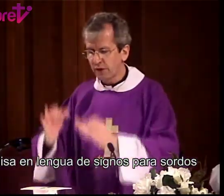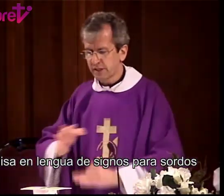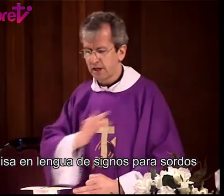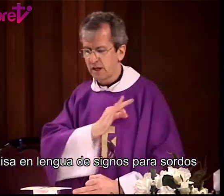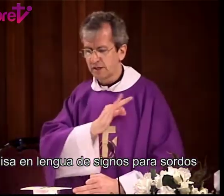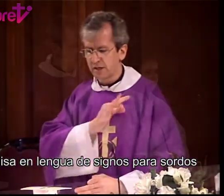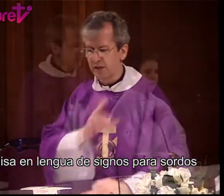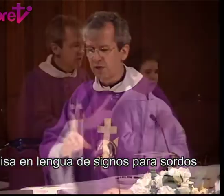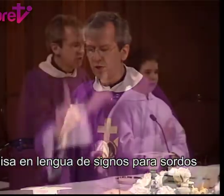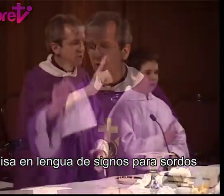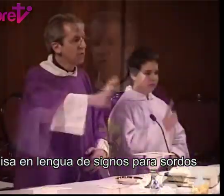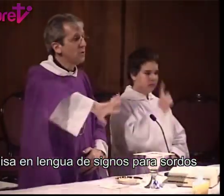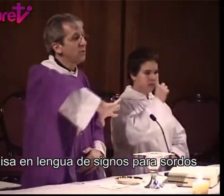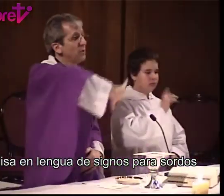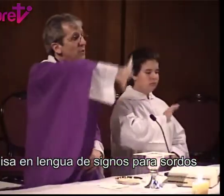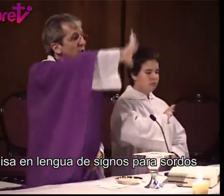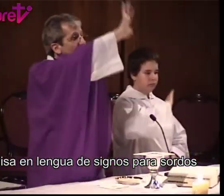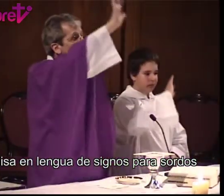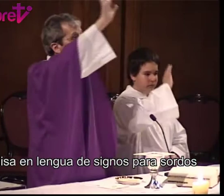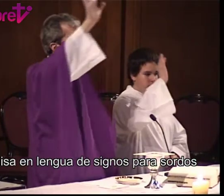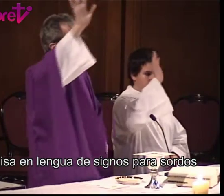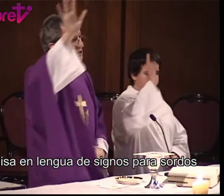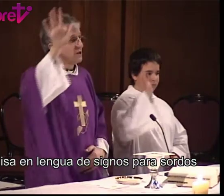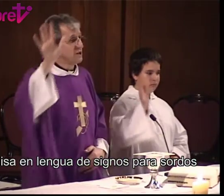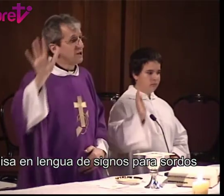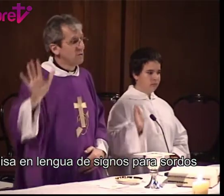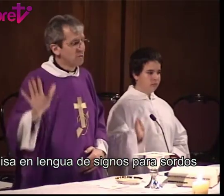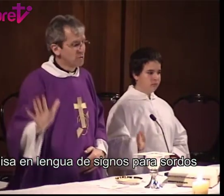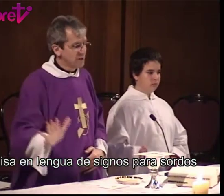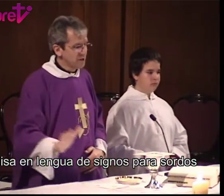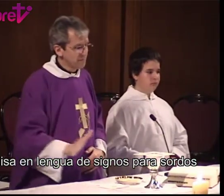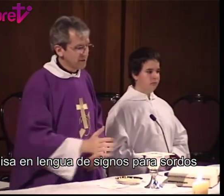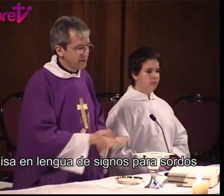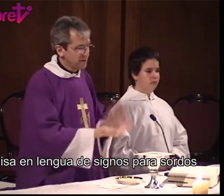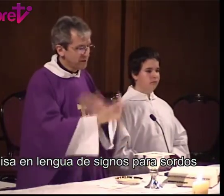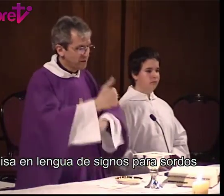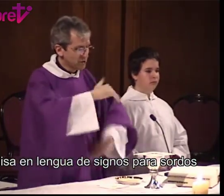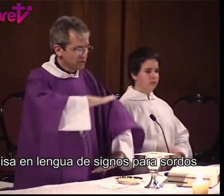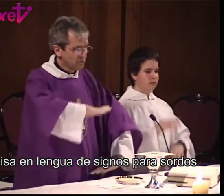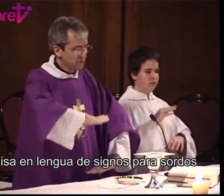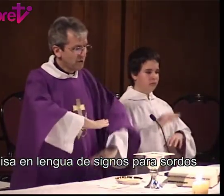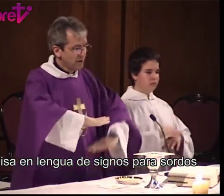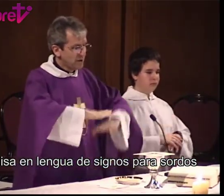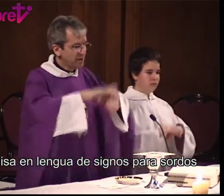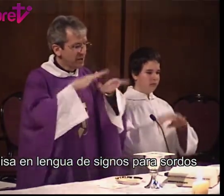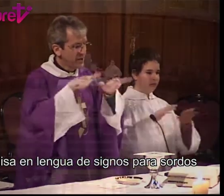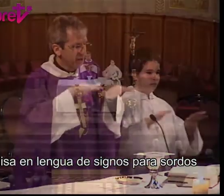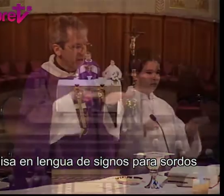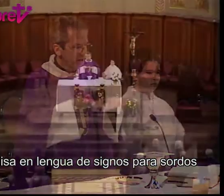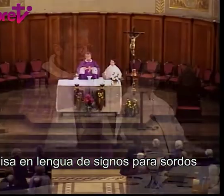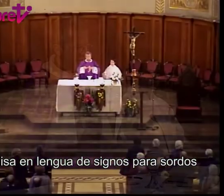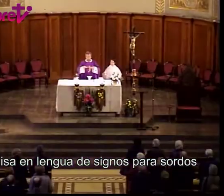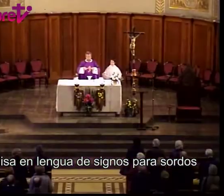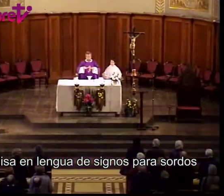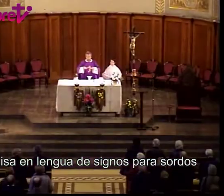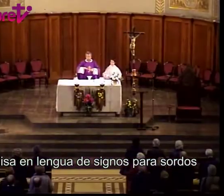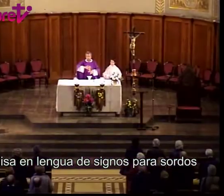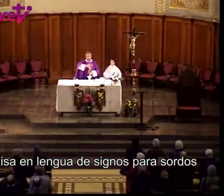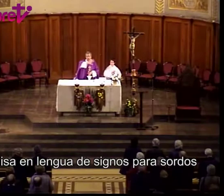el Señor, Dios del universo. Llenos